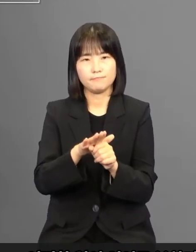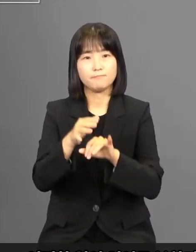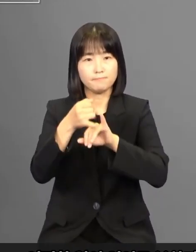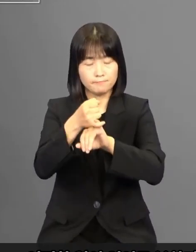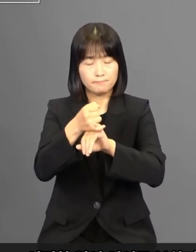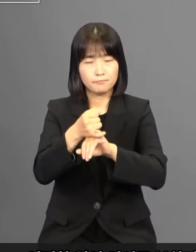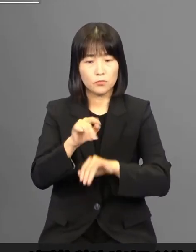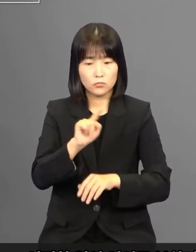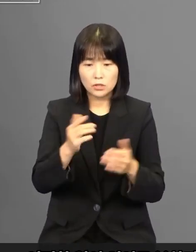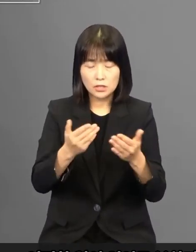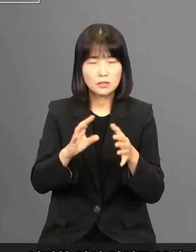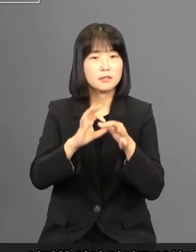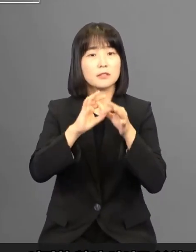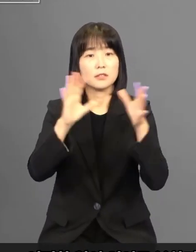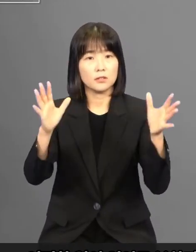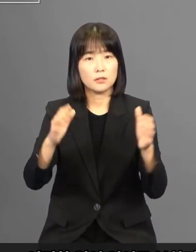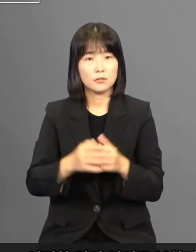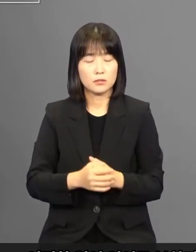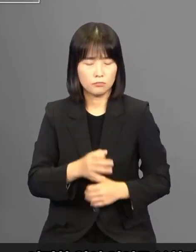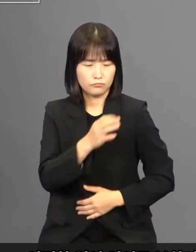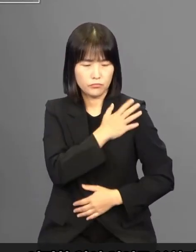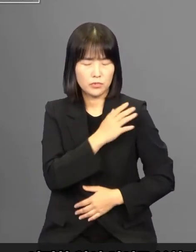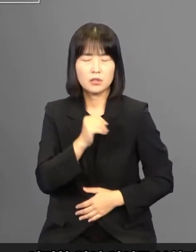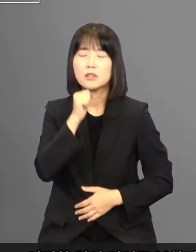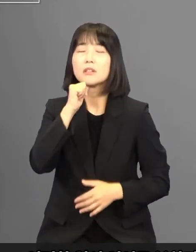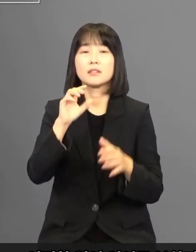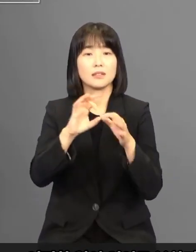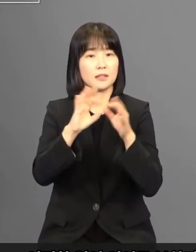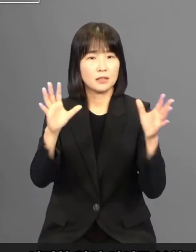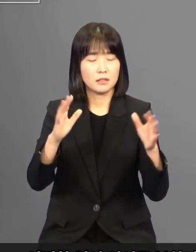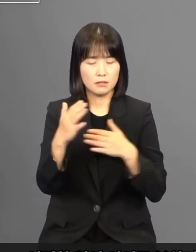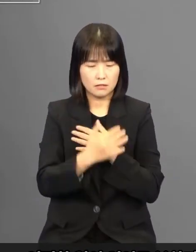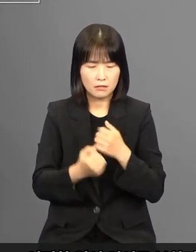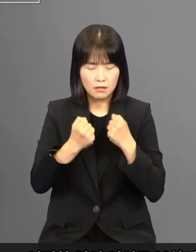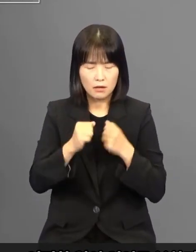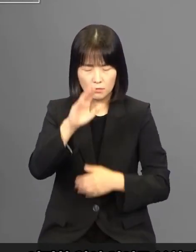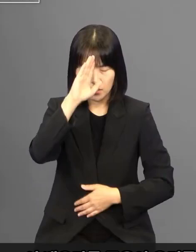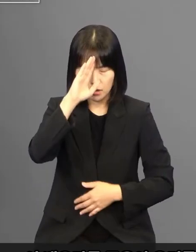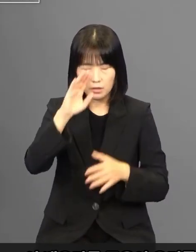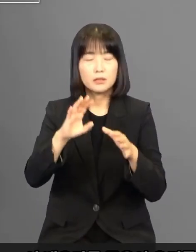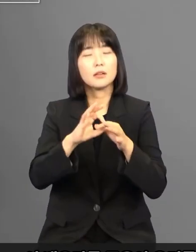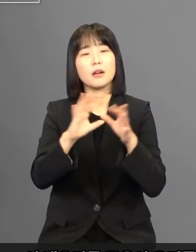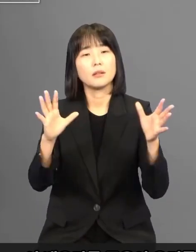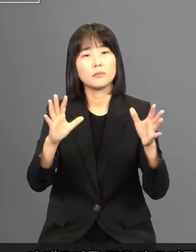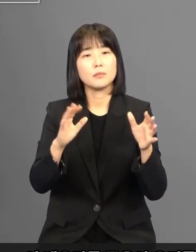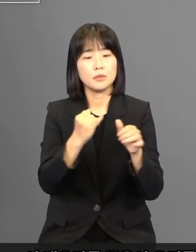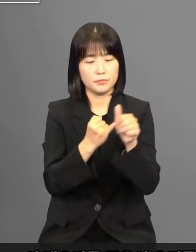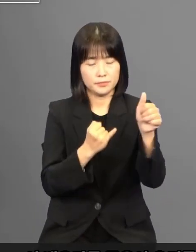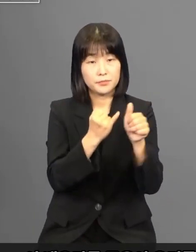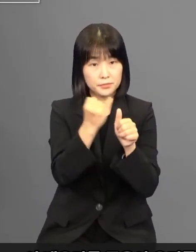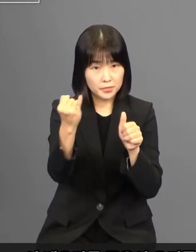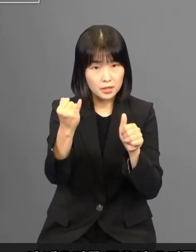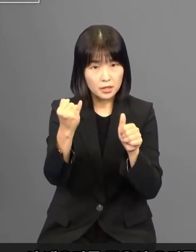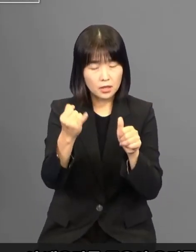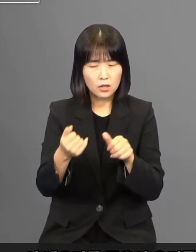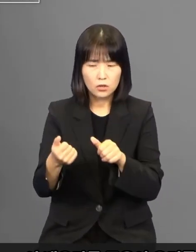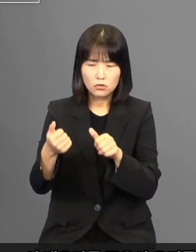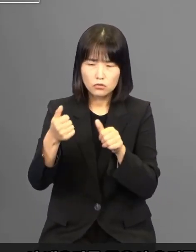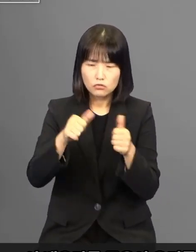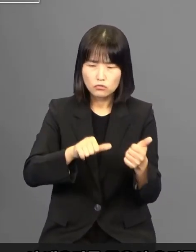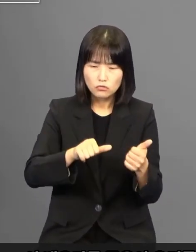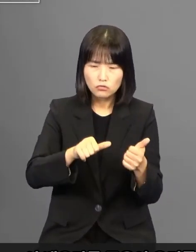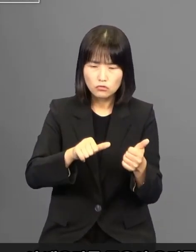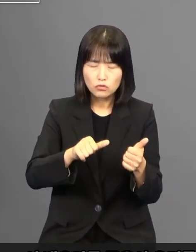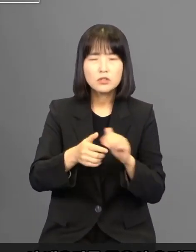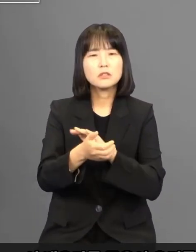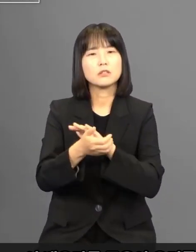일이 있어도 부하거나 가난하거나 건강하거나 병들거나 이 배우자를 죽음이 우리를 갈라놓을